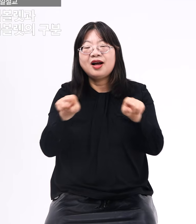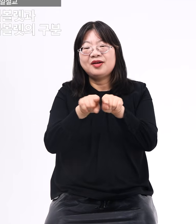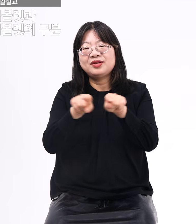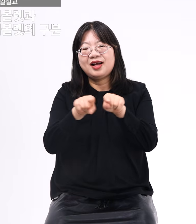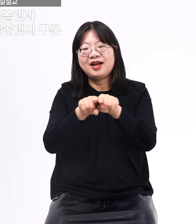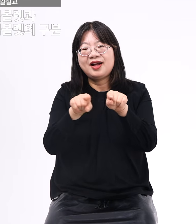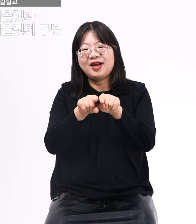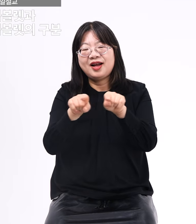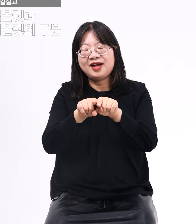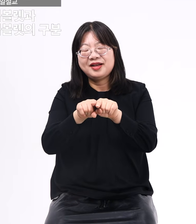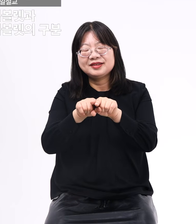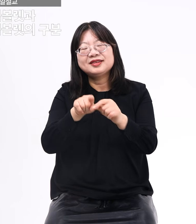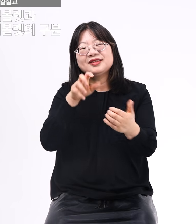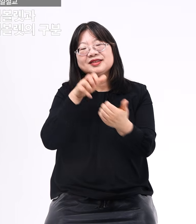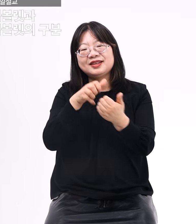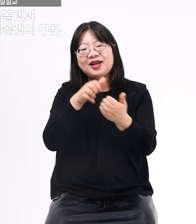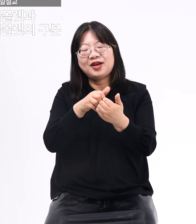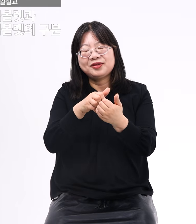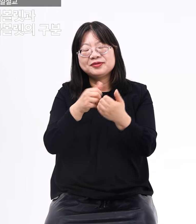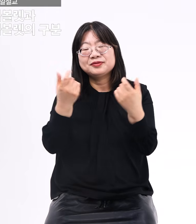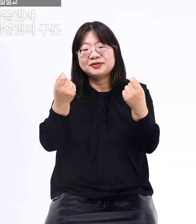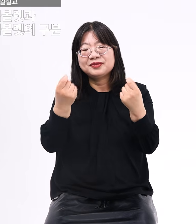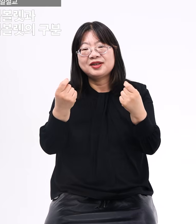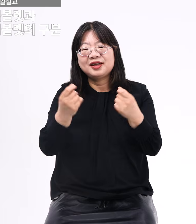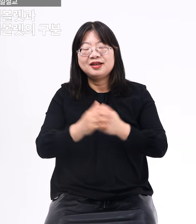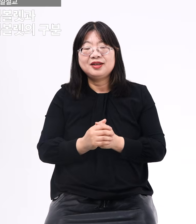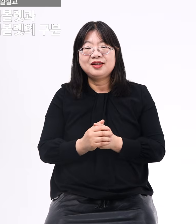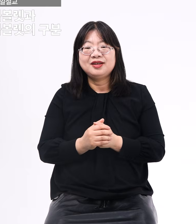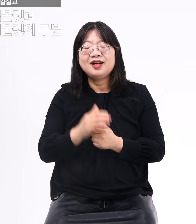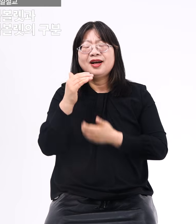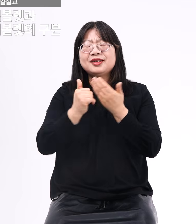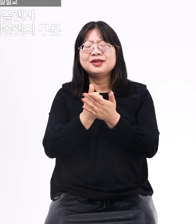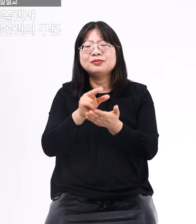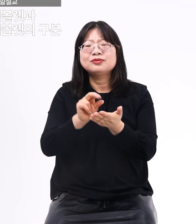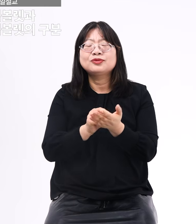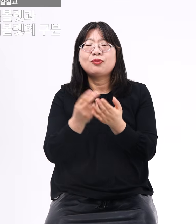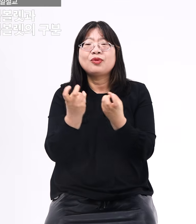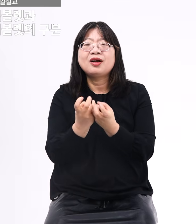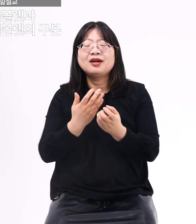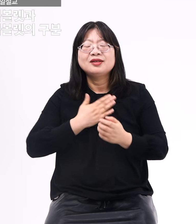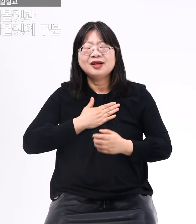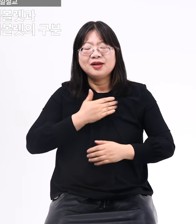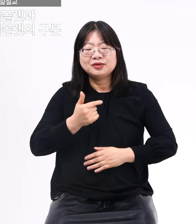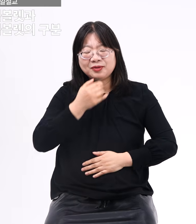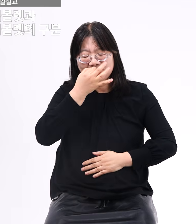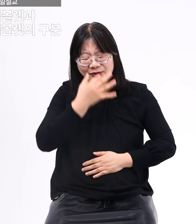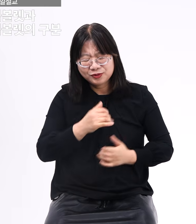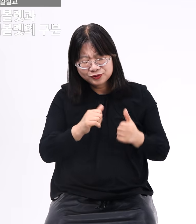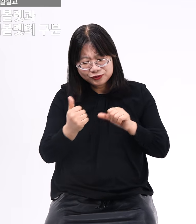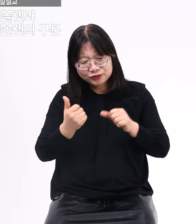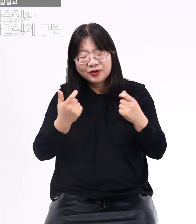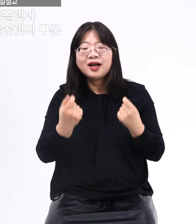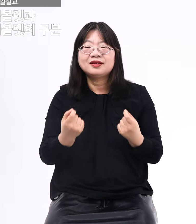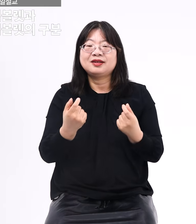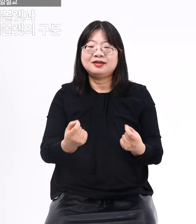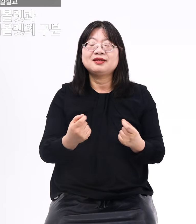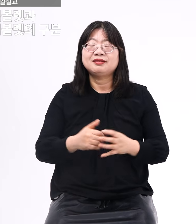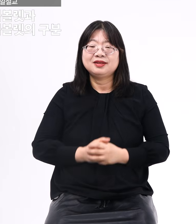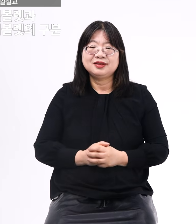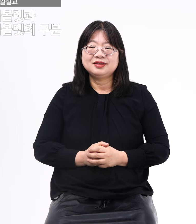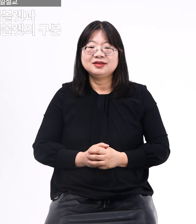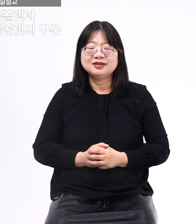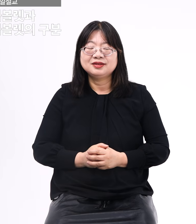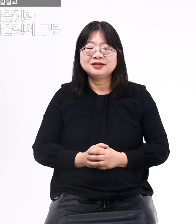함께하고 들어가는 싸움입니다. 하나님 이 문제 어떻게 해요? 나 너무 힘들어요. 죽겠어요.